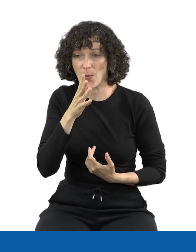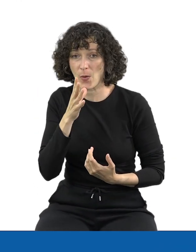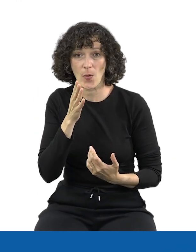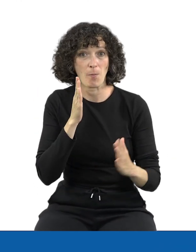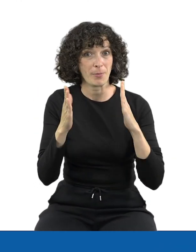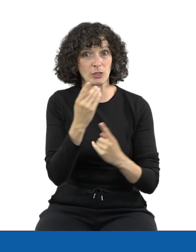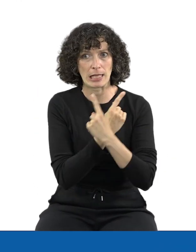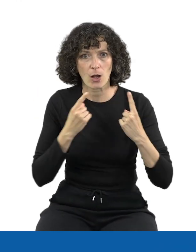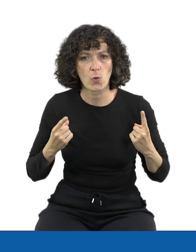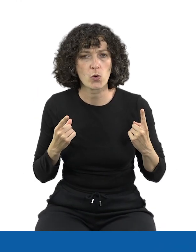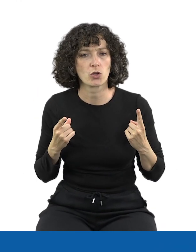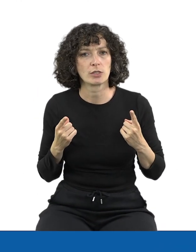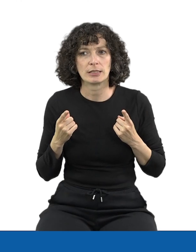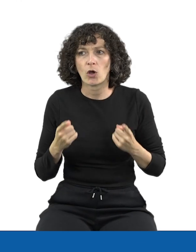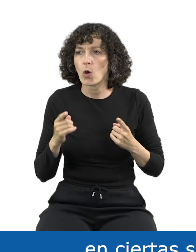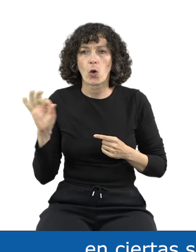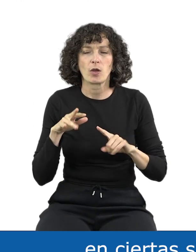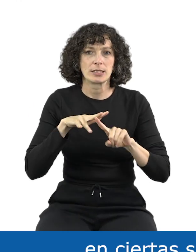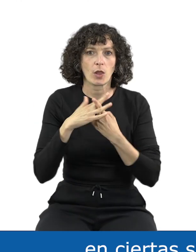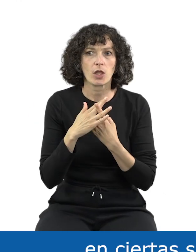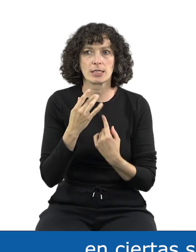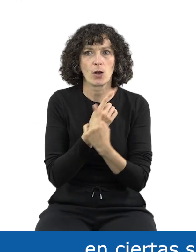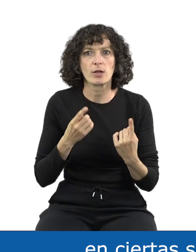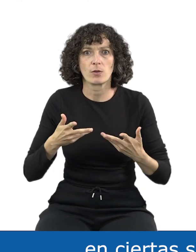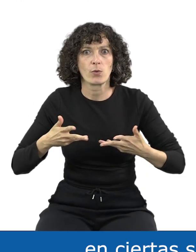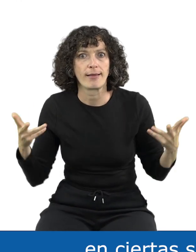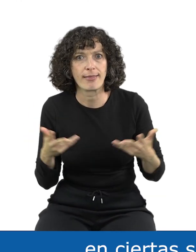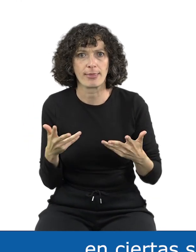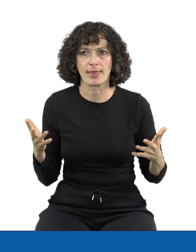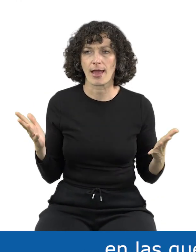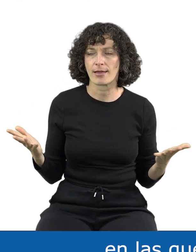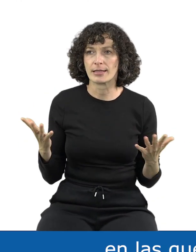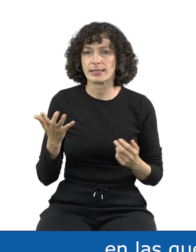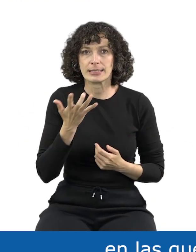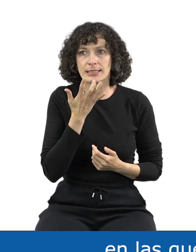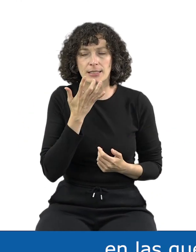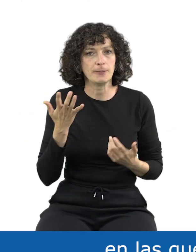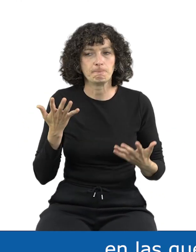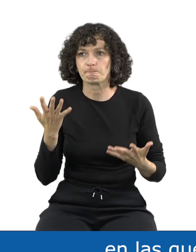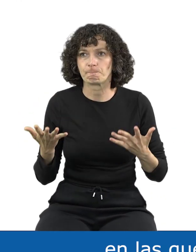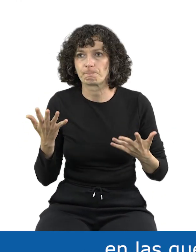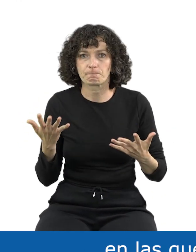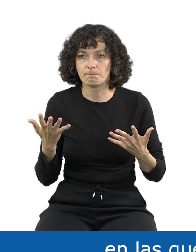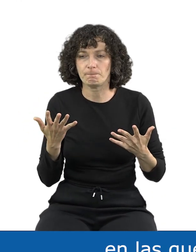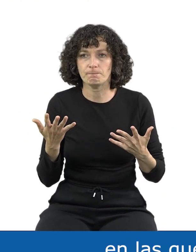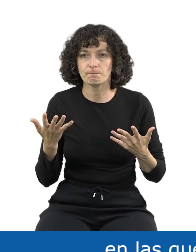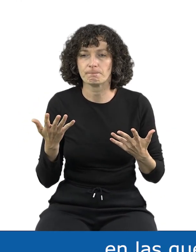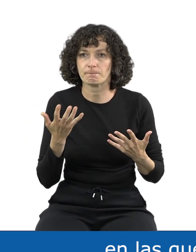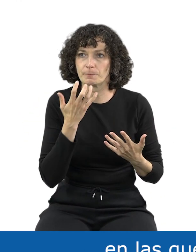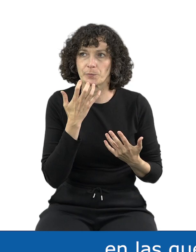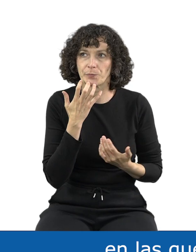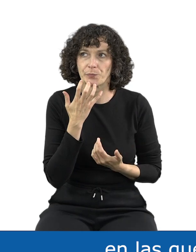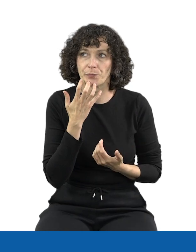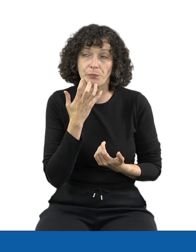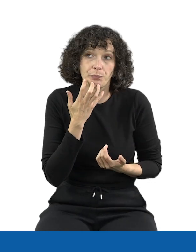momentos puntuales en los que ciertas situaciones de urgencia, muchas veces en las que es difícil encontrar